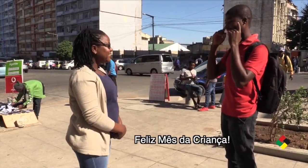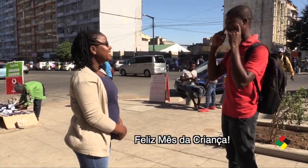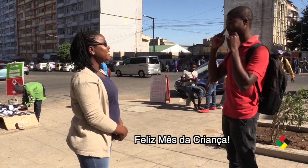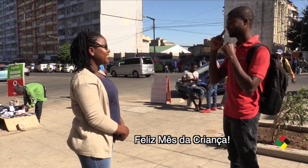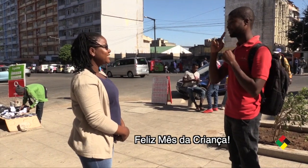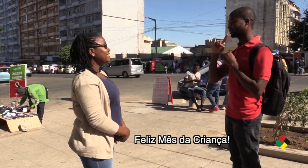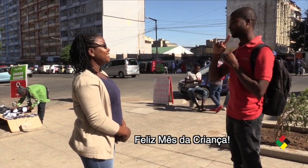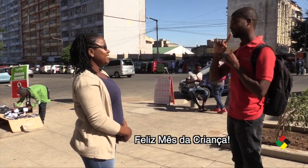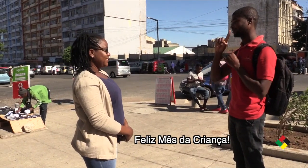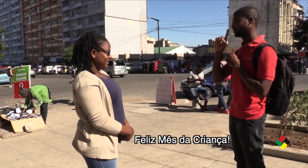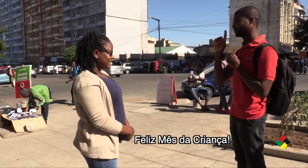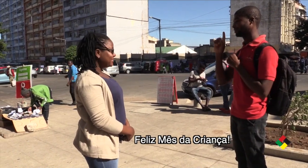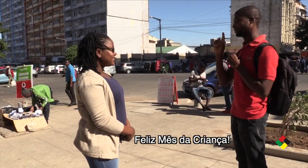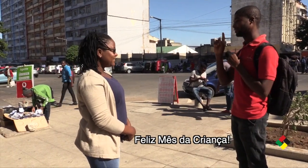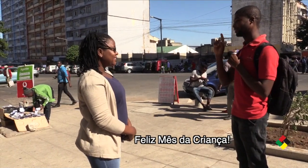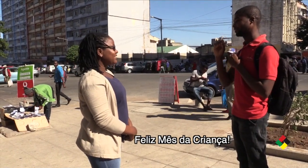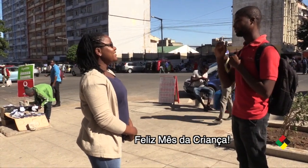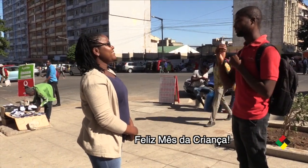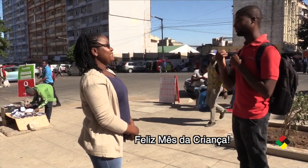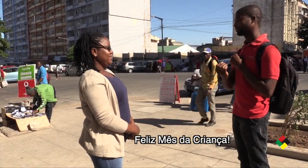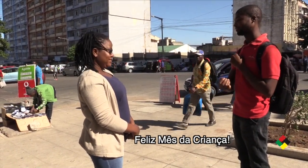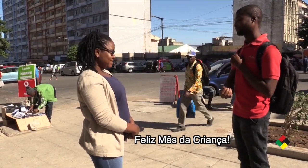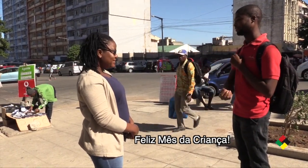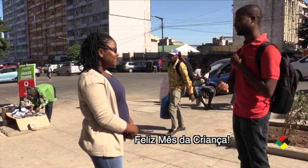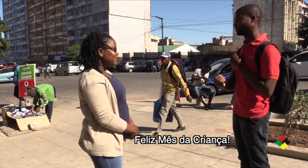Feliz Mês da Criança!